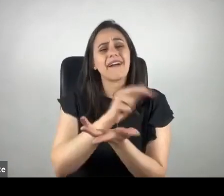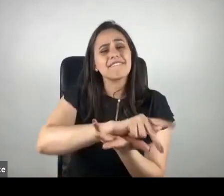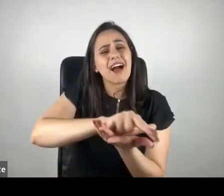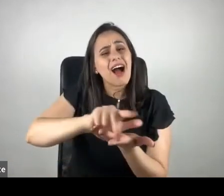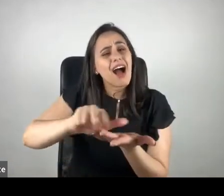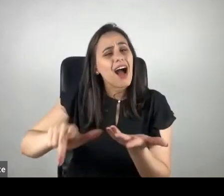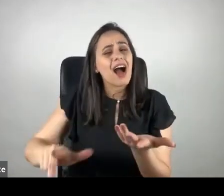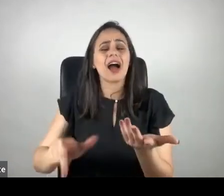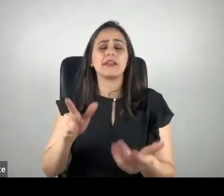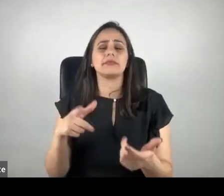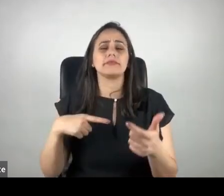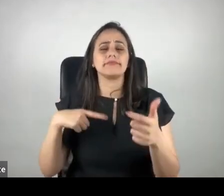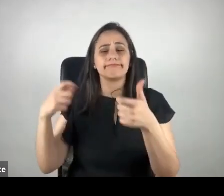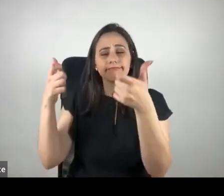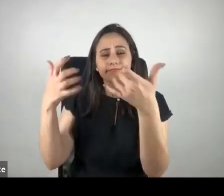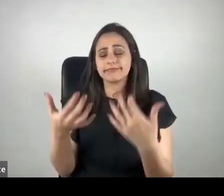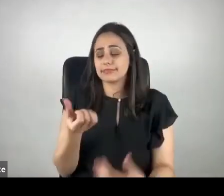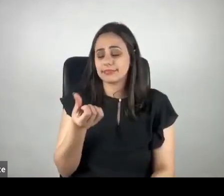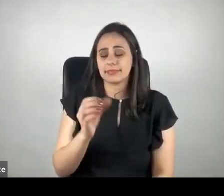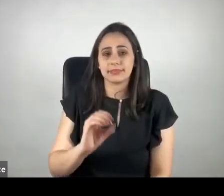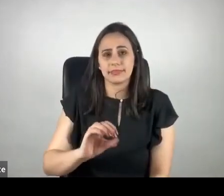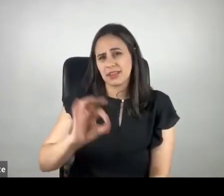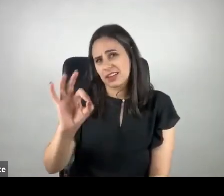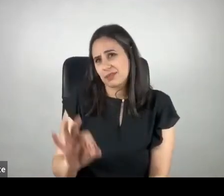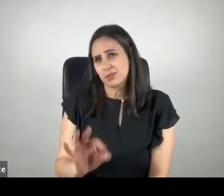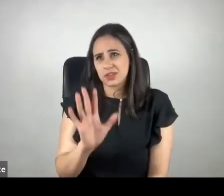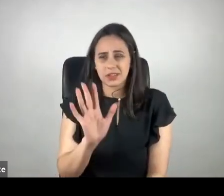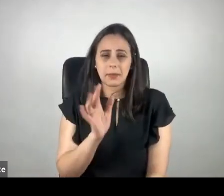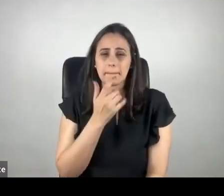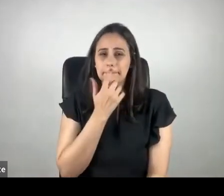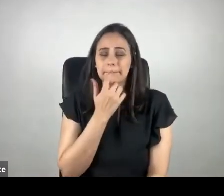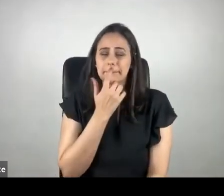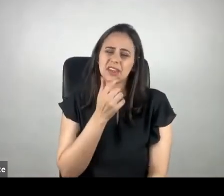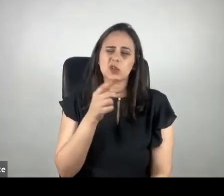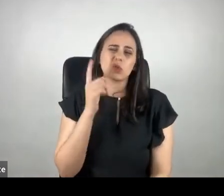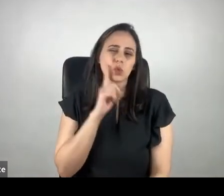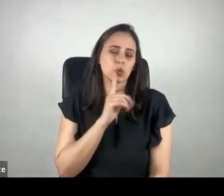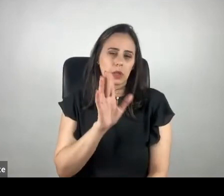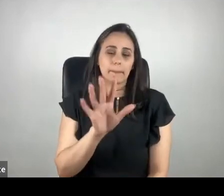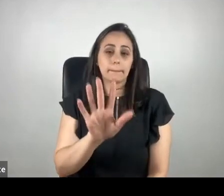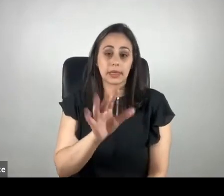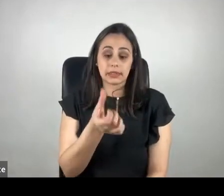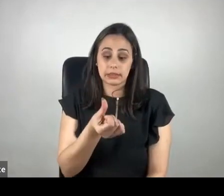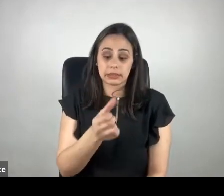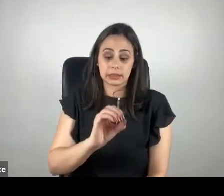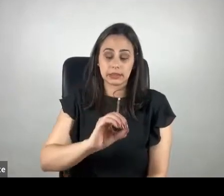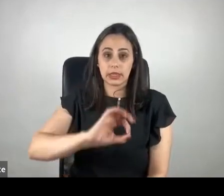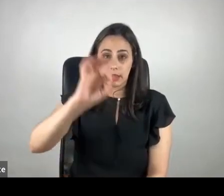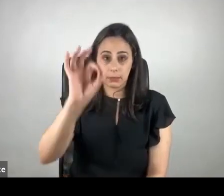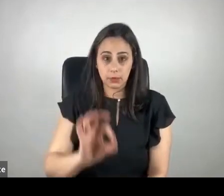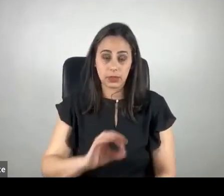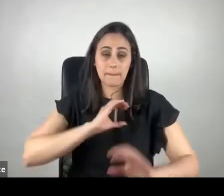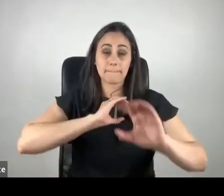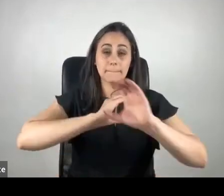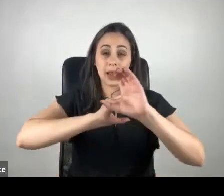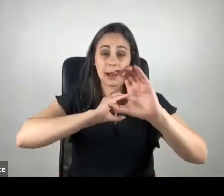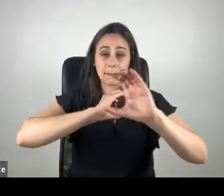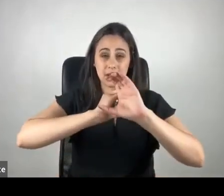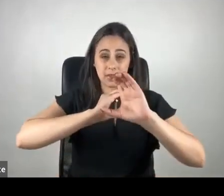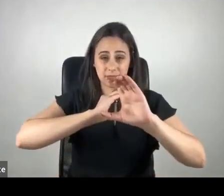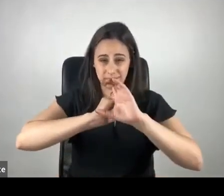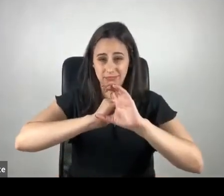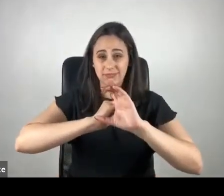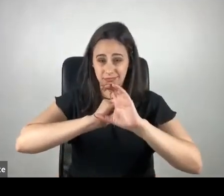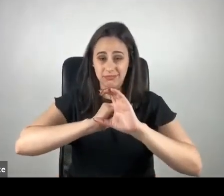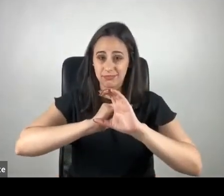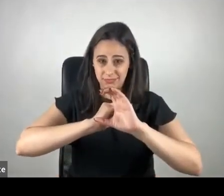que 60%, não vou nem falar de surdo, mas 60% das falhas de comunicação,